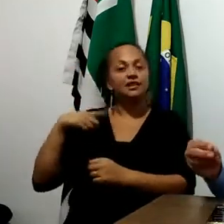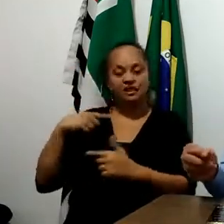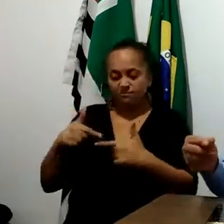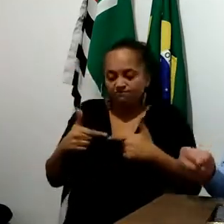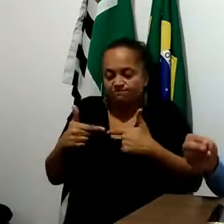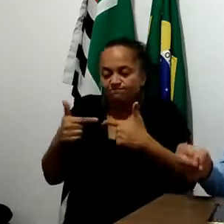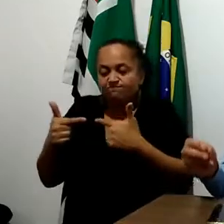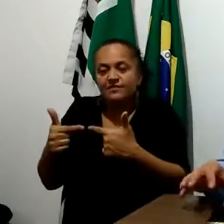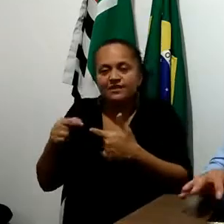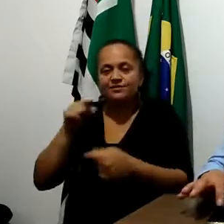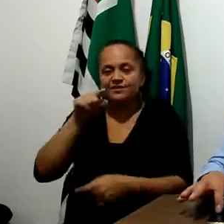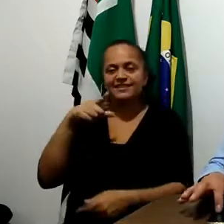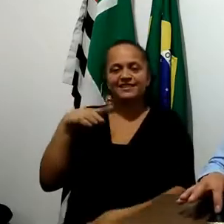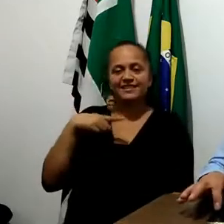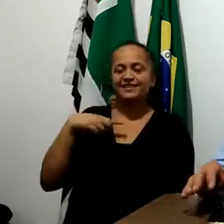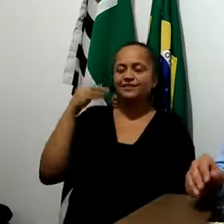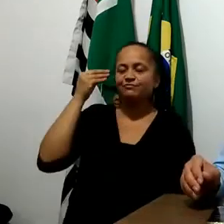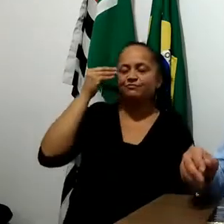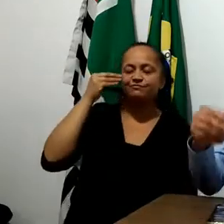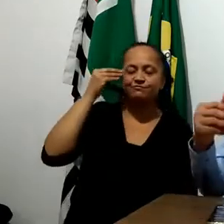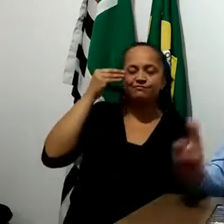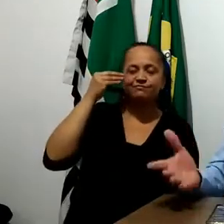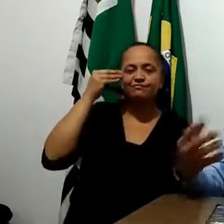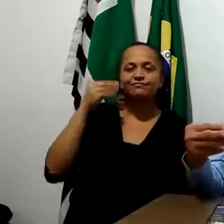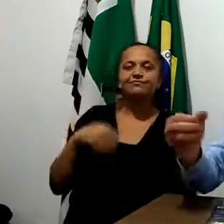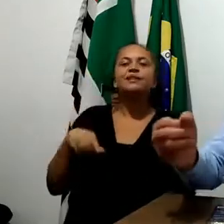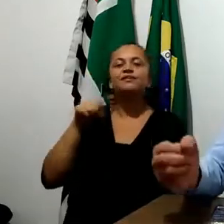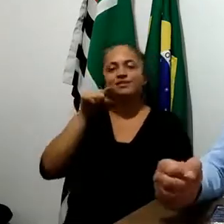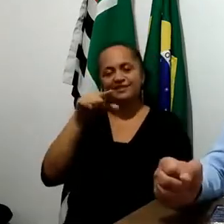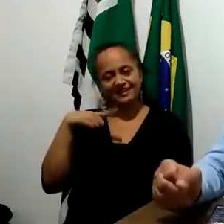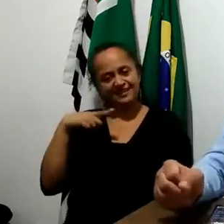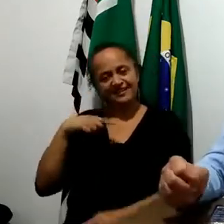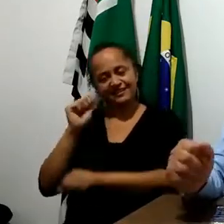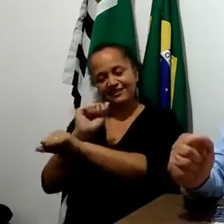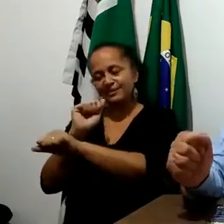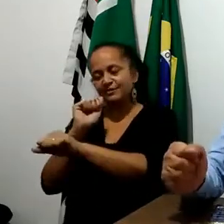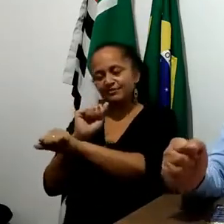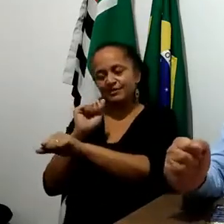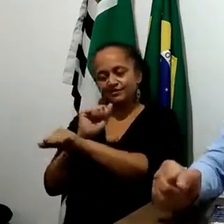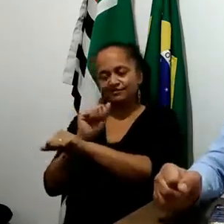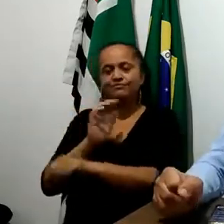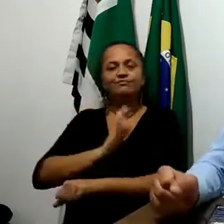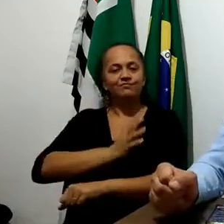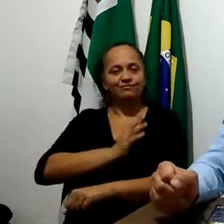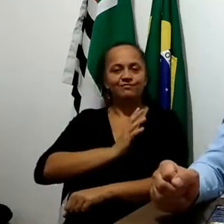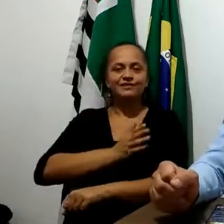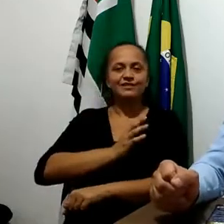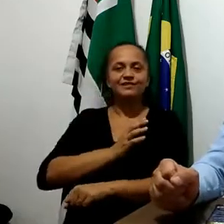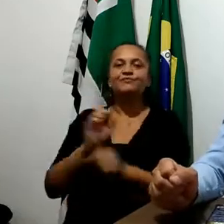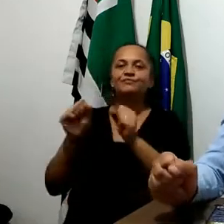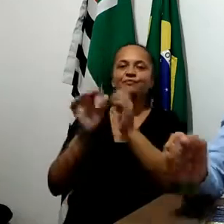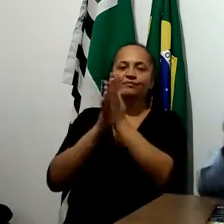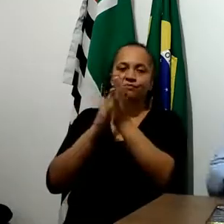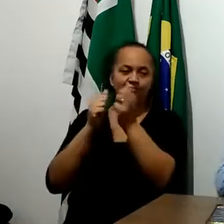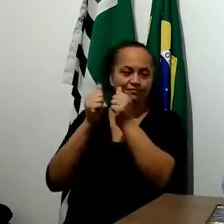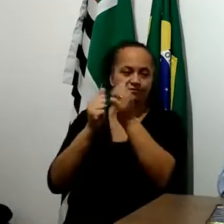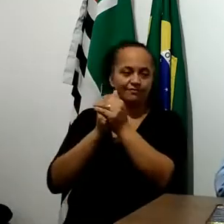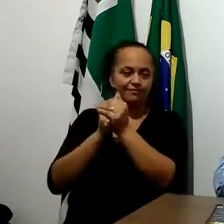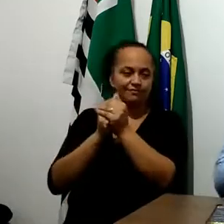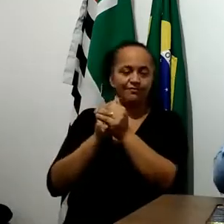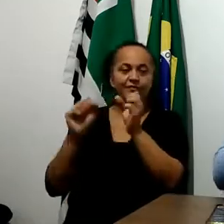experiência. E essa experiência vai gerar esperança no nosso interior. Aleluia. Glória a Deus por isso.